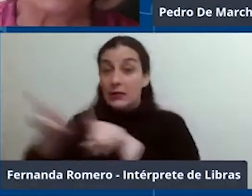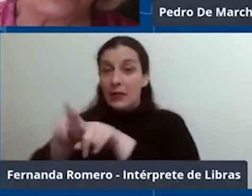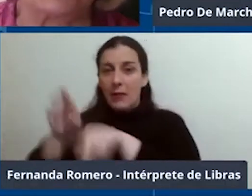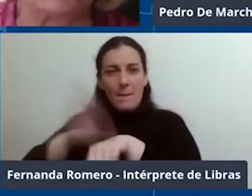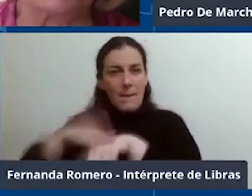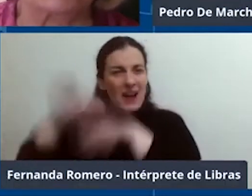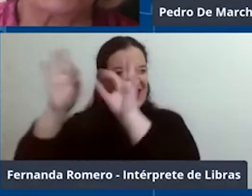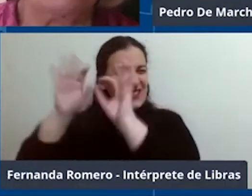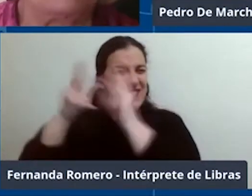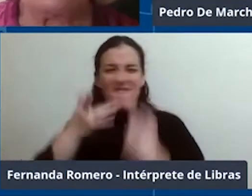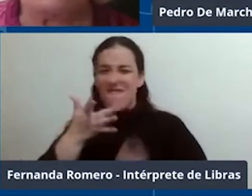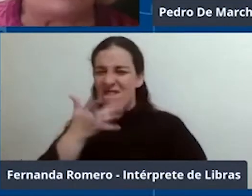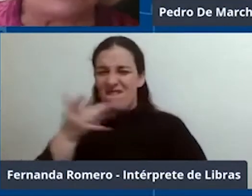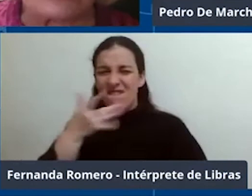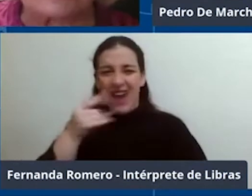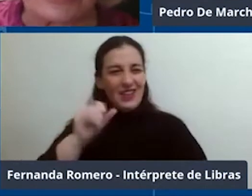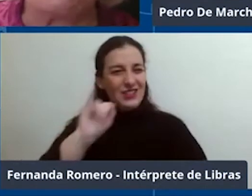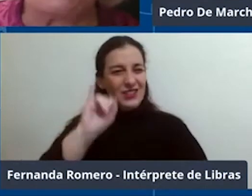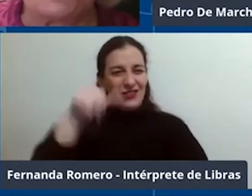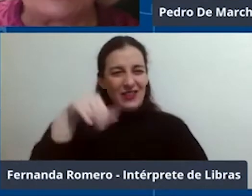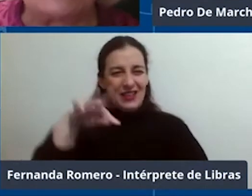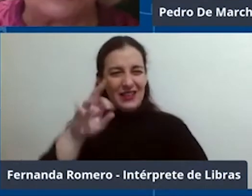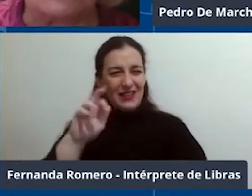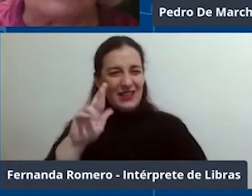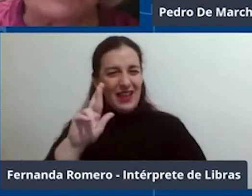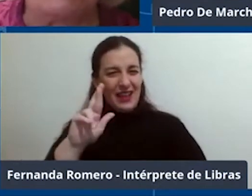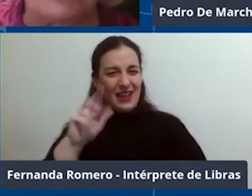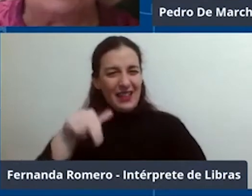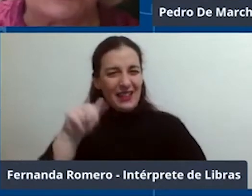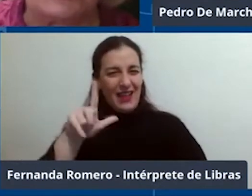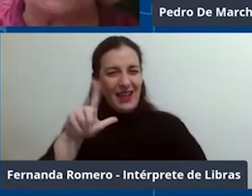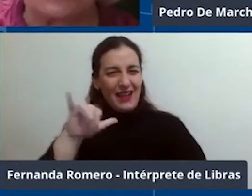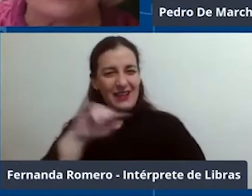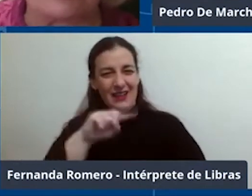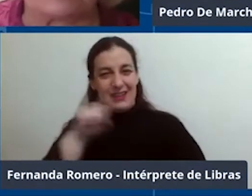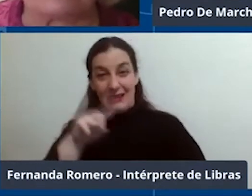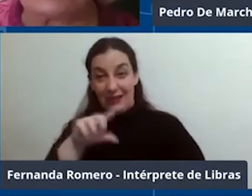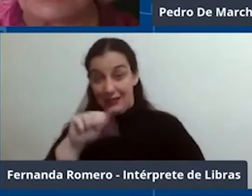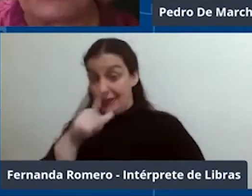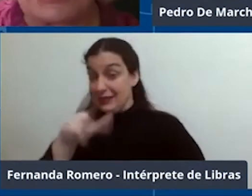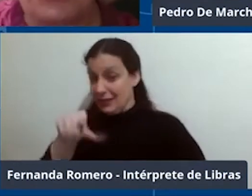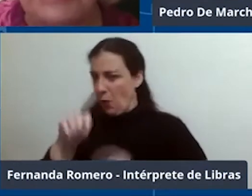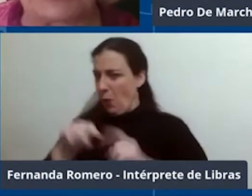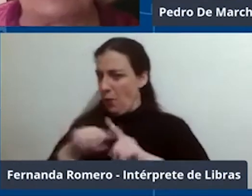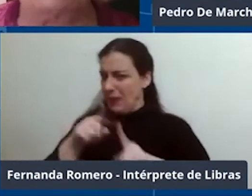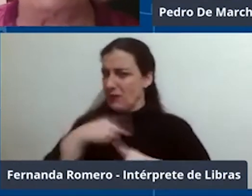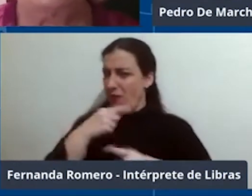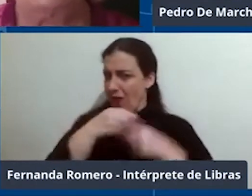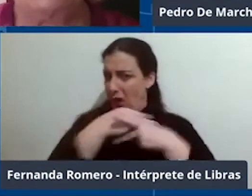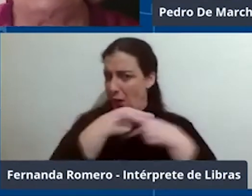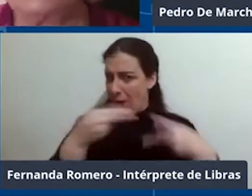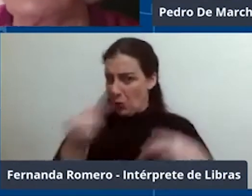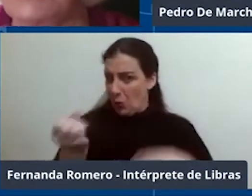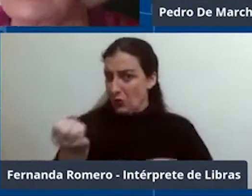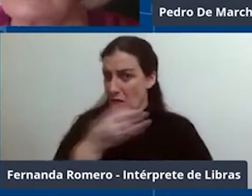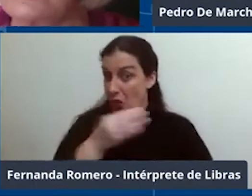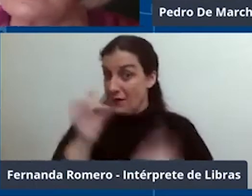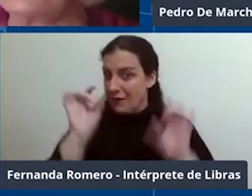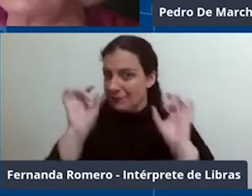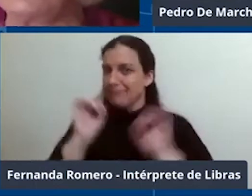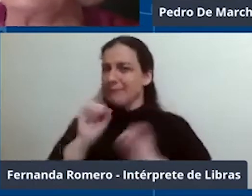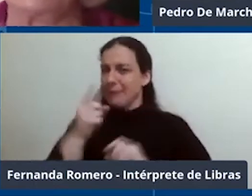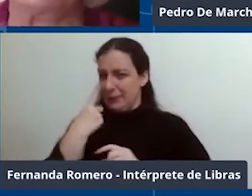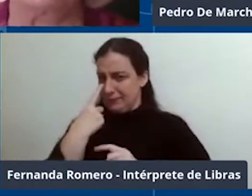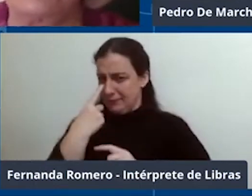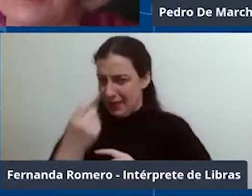internacionalização dos nossos produtos. Mas eu vou falar, adiantar uma notícia que interessa a vocês, especialmente a Câmara